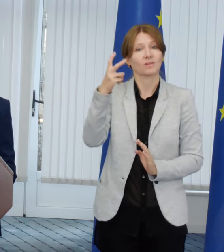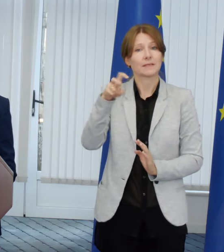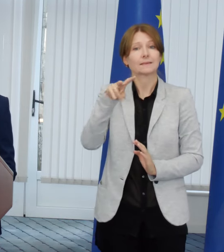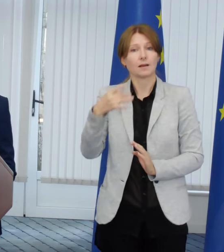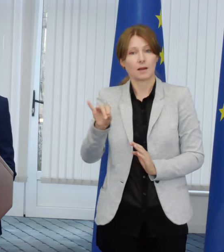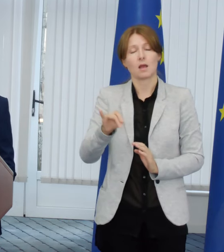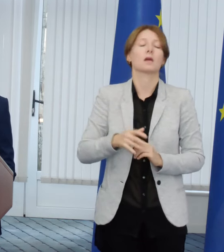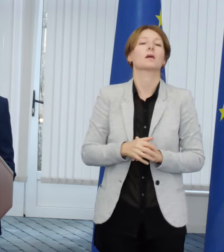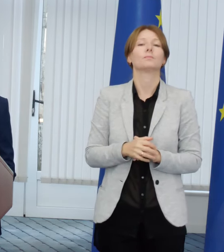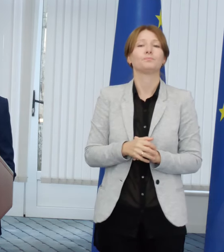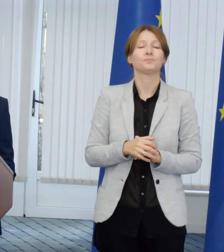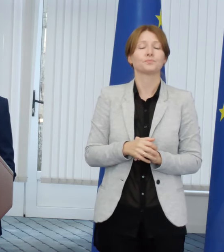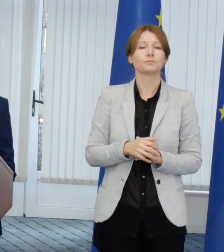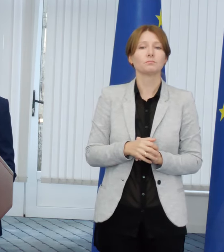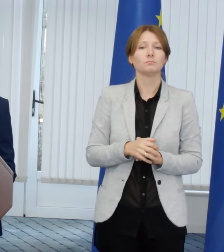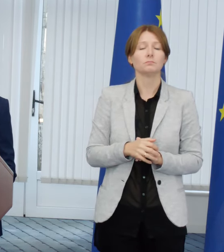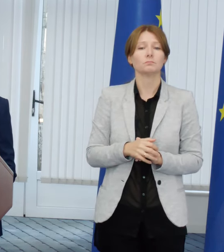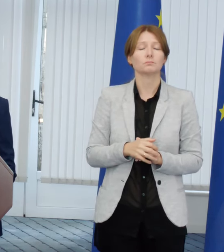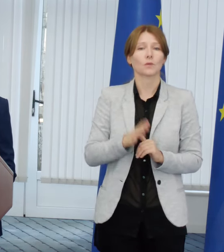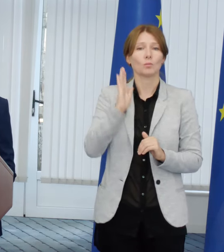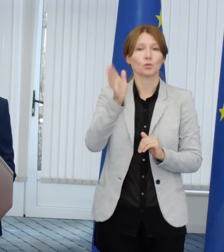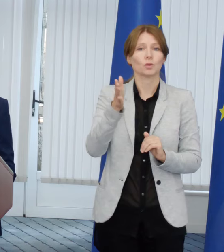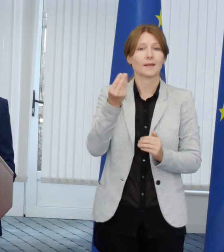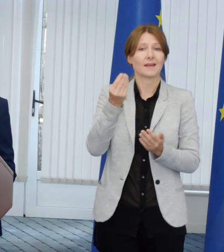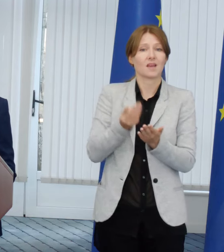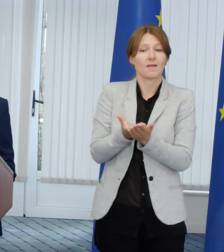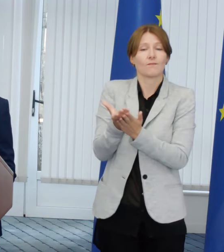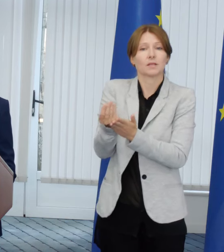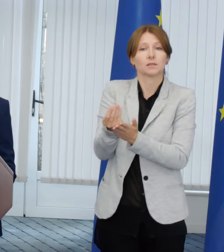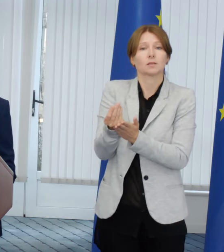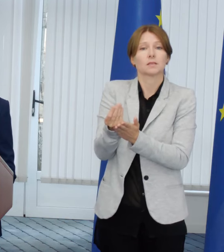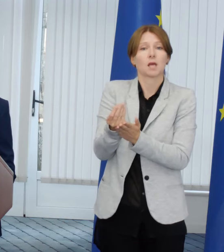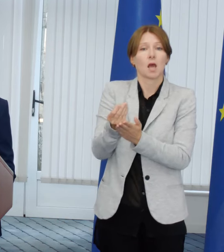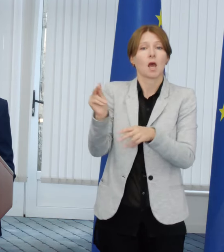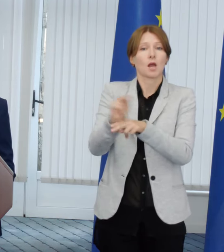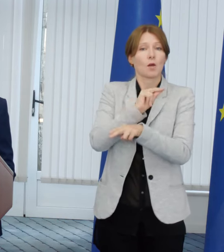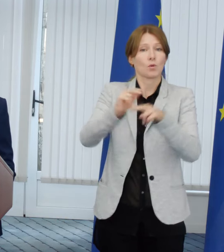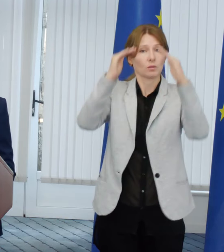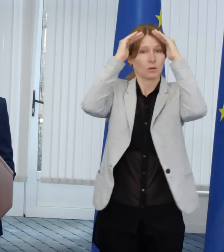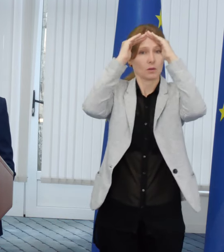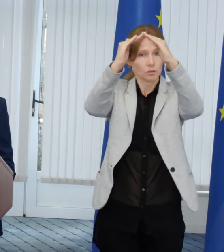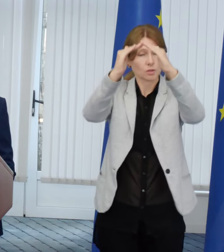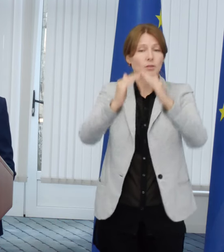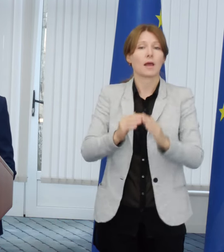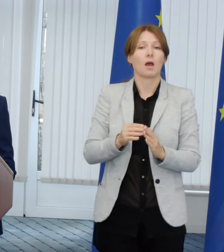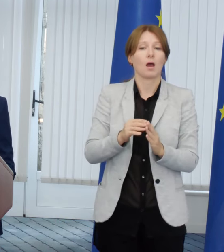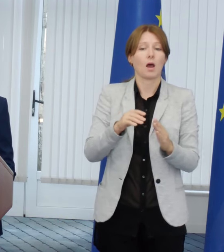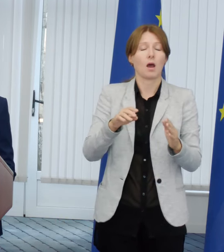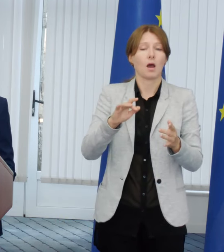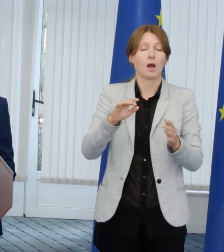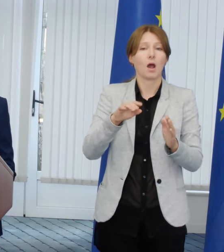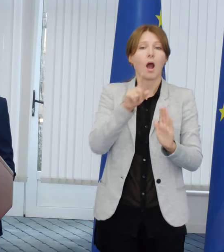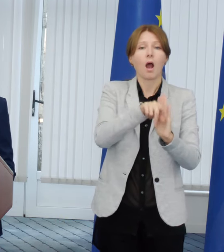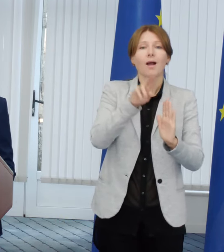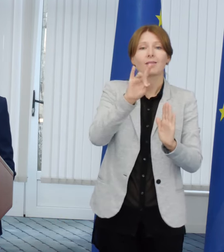2.200.000 de lei și va fi investiții în repararea acoperișului, sistemului de canalizare,